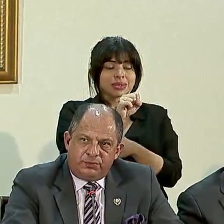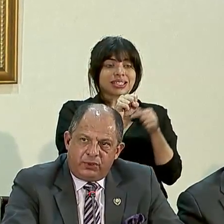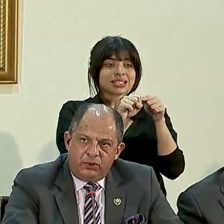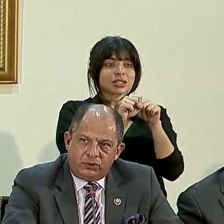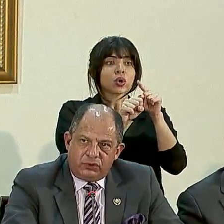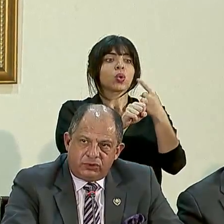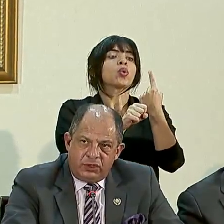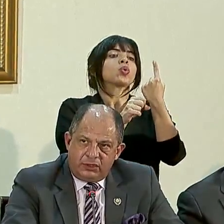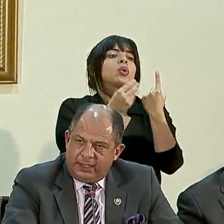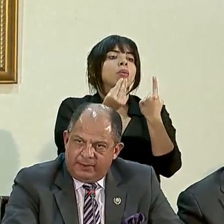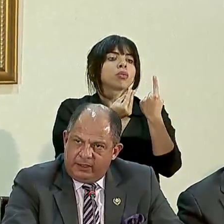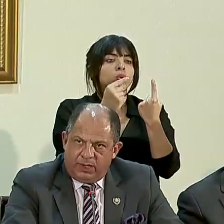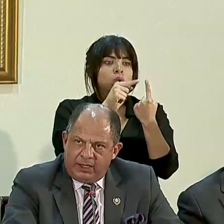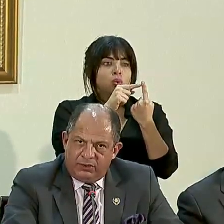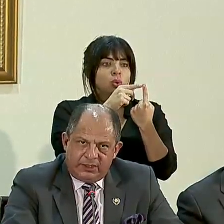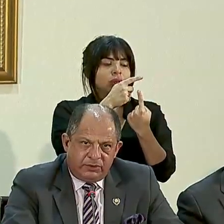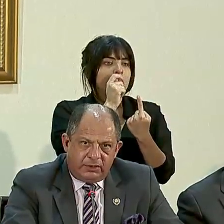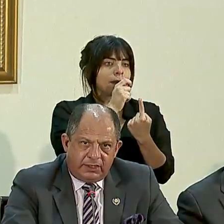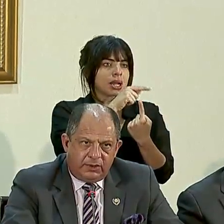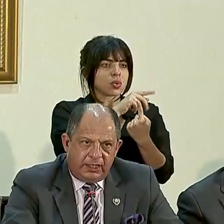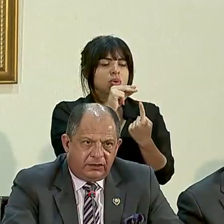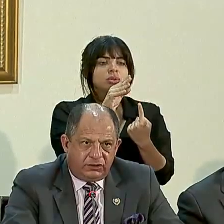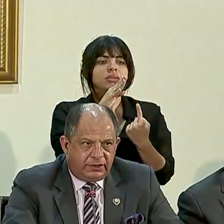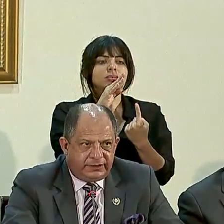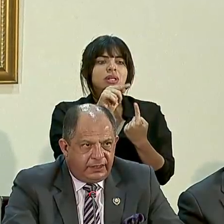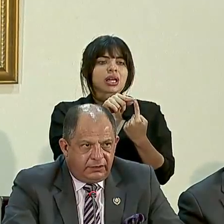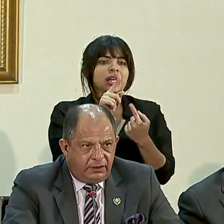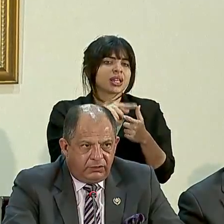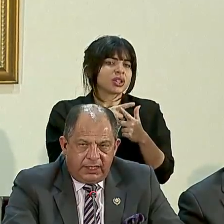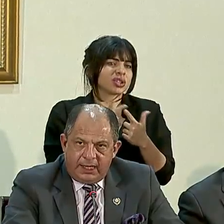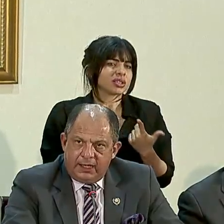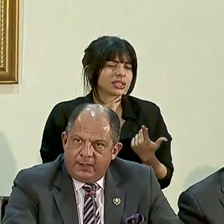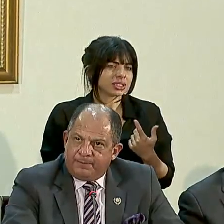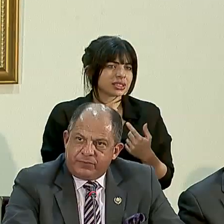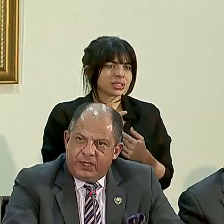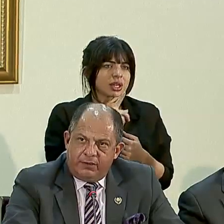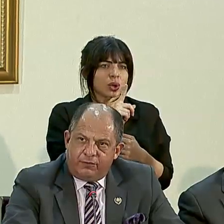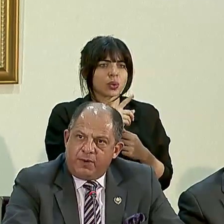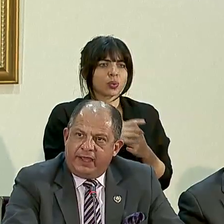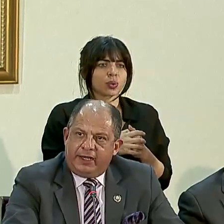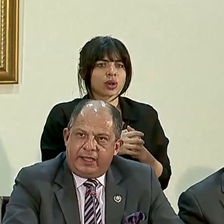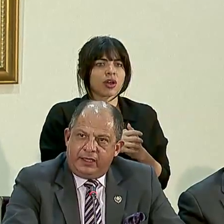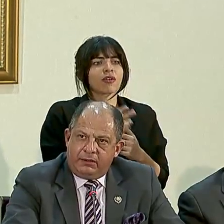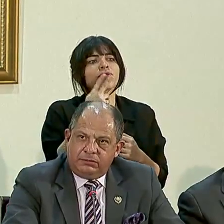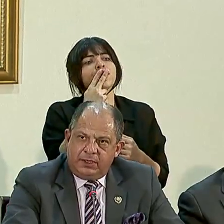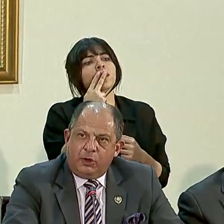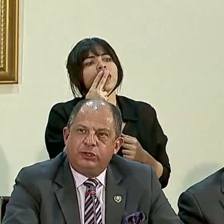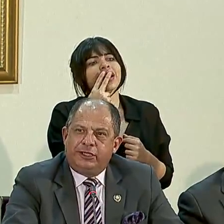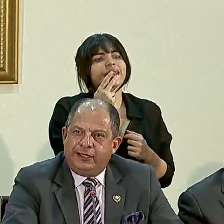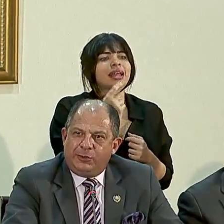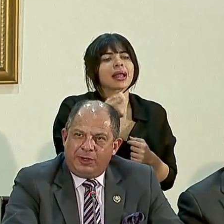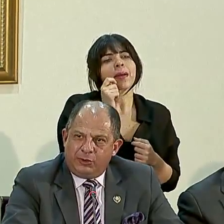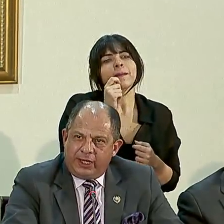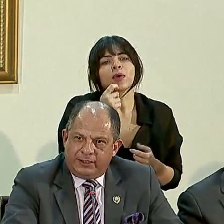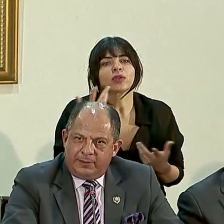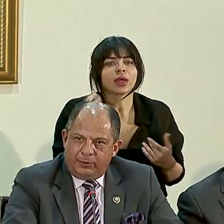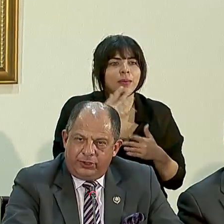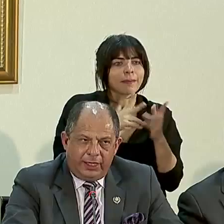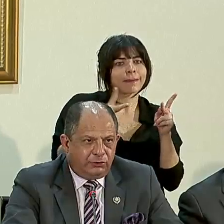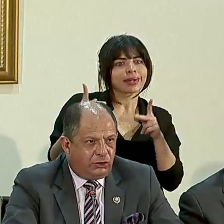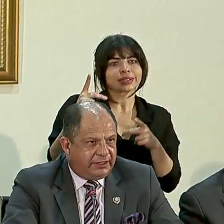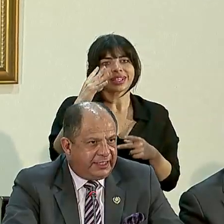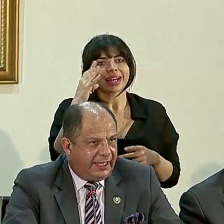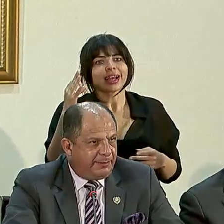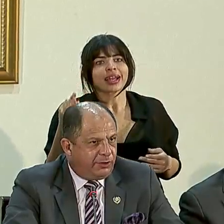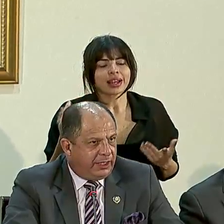uno de los subproductos de la marihuana. No estamos hablando aquí entonces de una fumadera de monte, como alguna gente